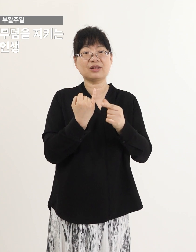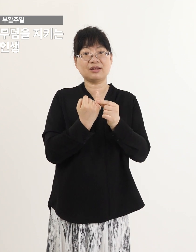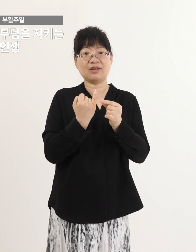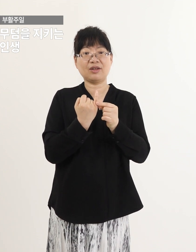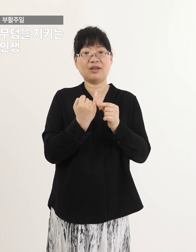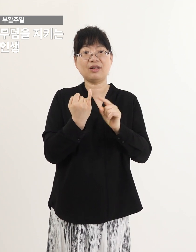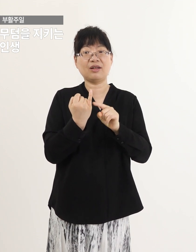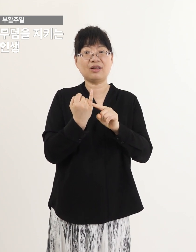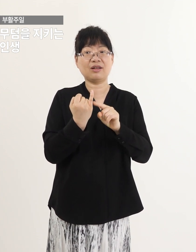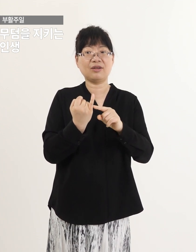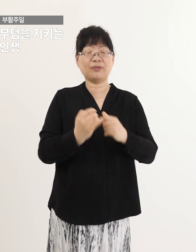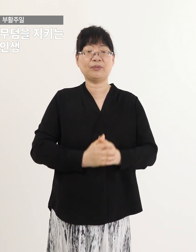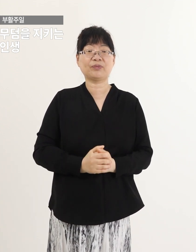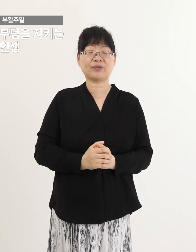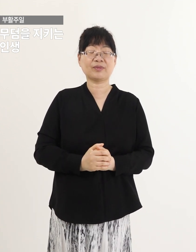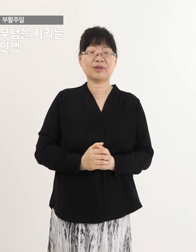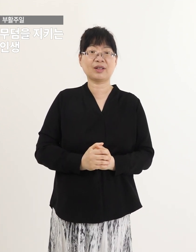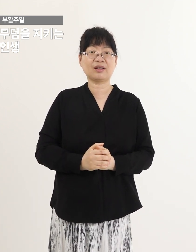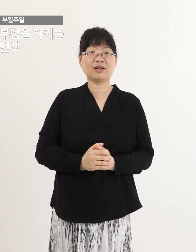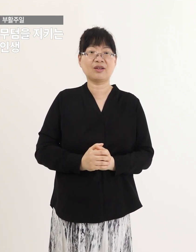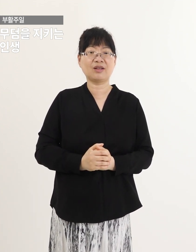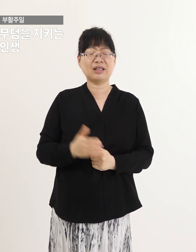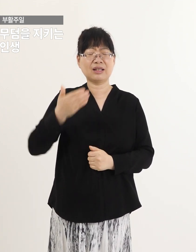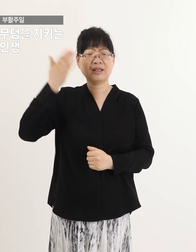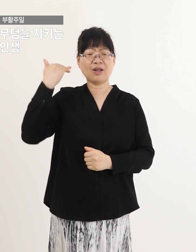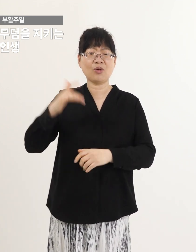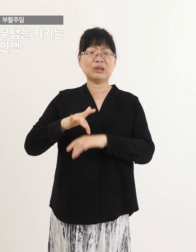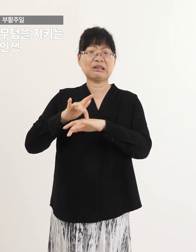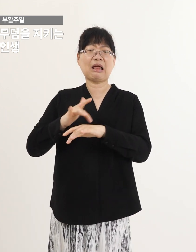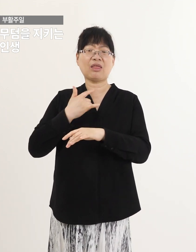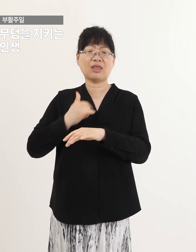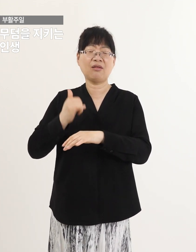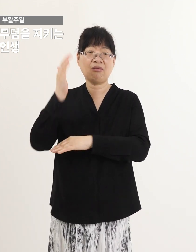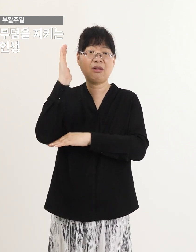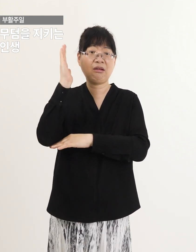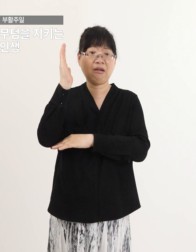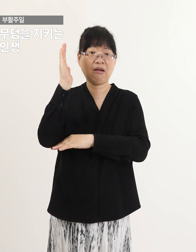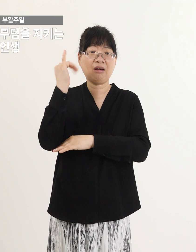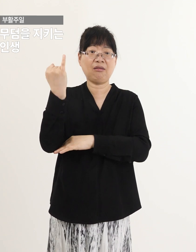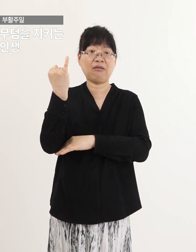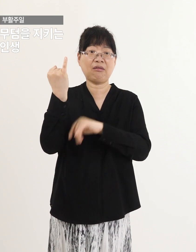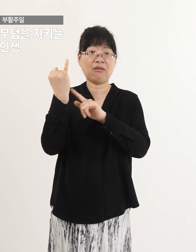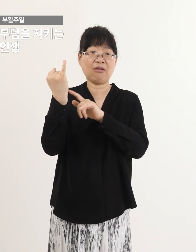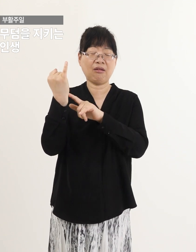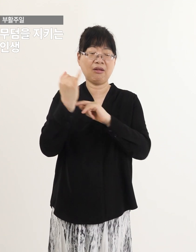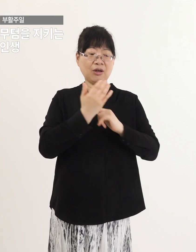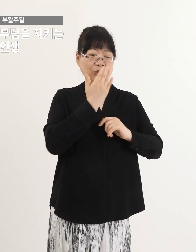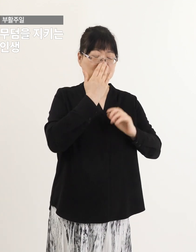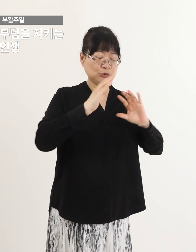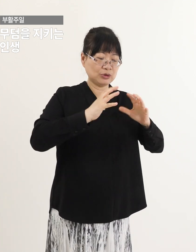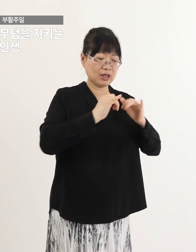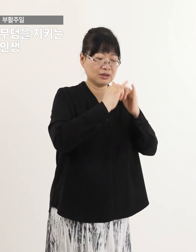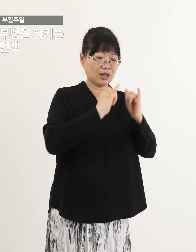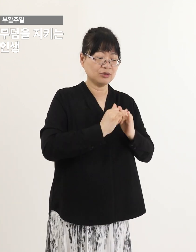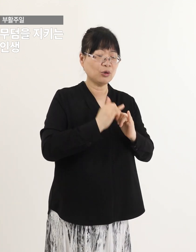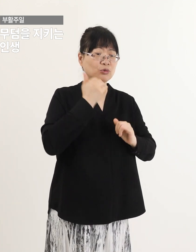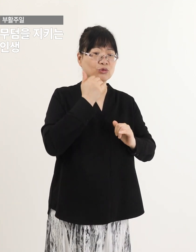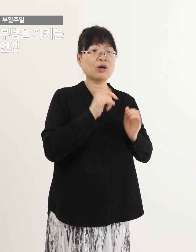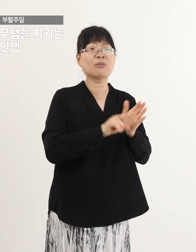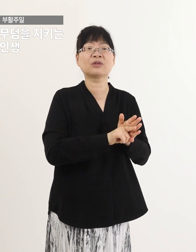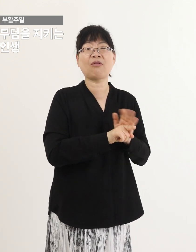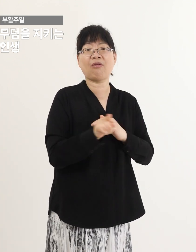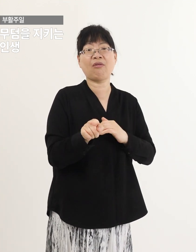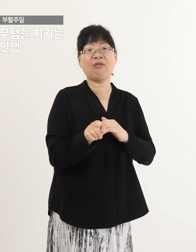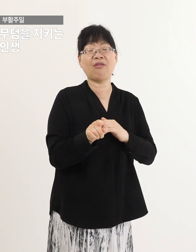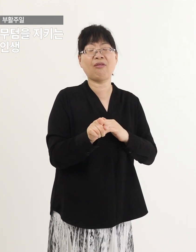그러니까 과거에 뭐 쉽게 얘기하면 귀신 들렸던 여자의 이야기를 유대 당시 사회에서 누가 신빙성